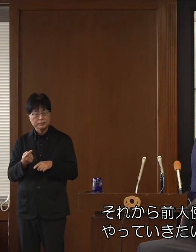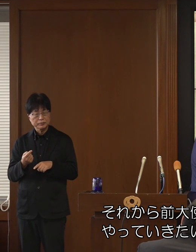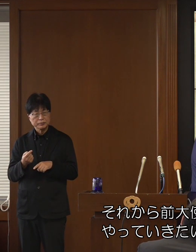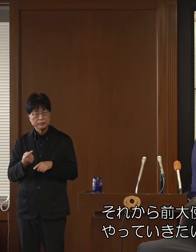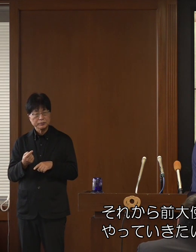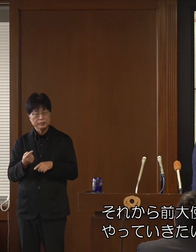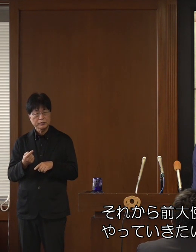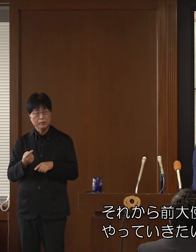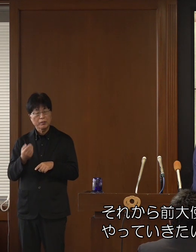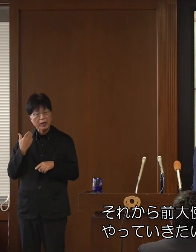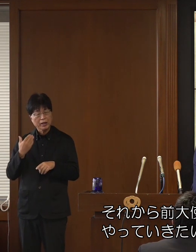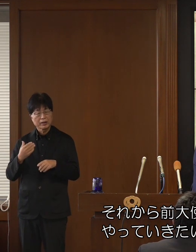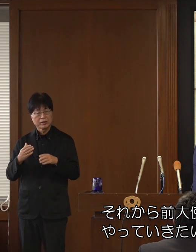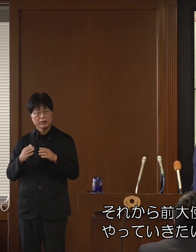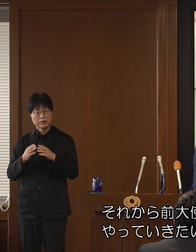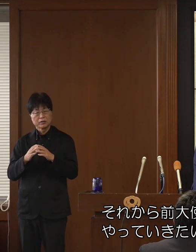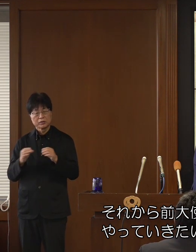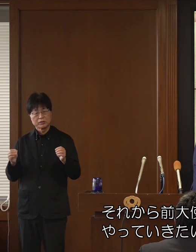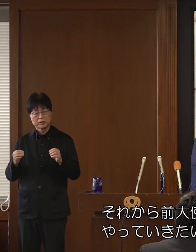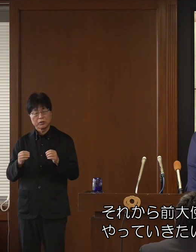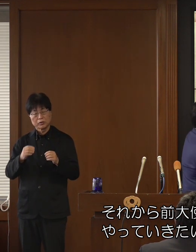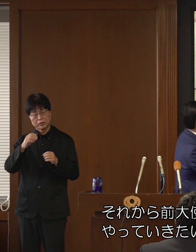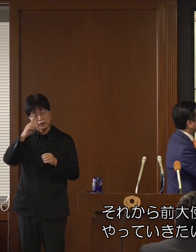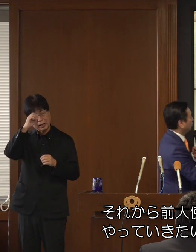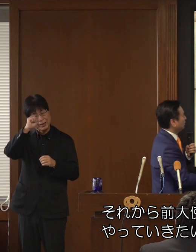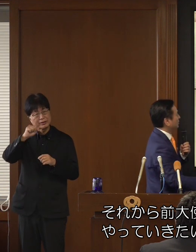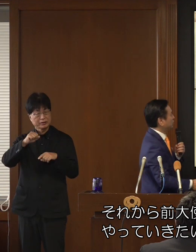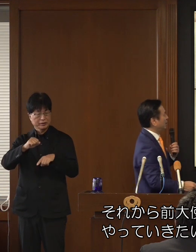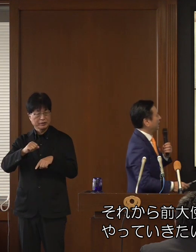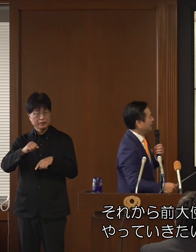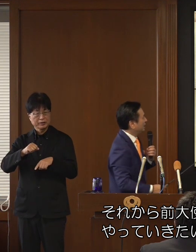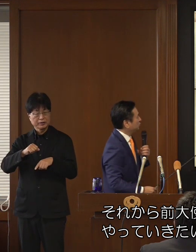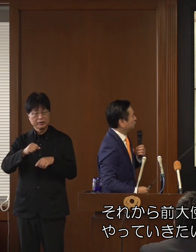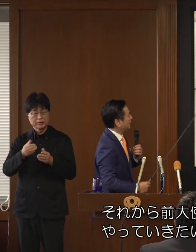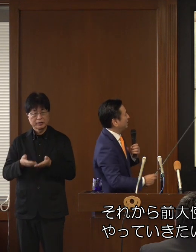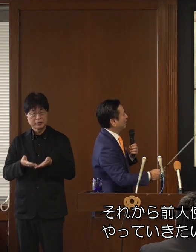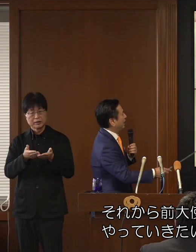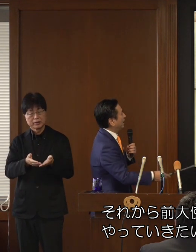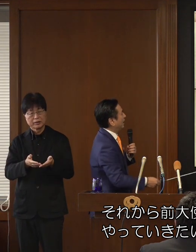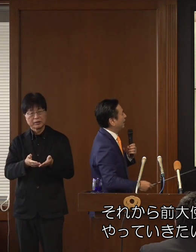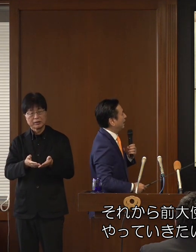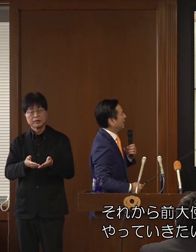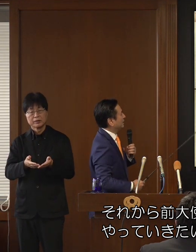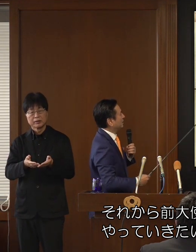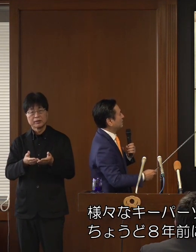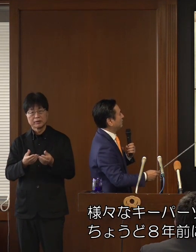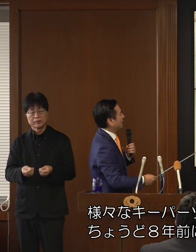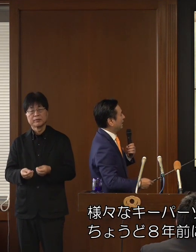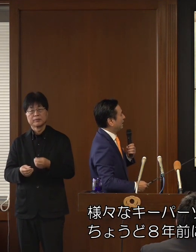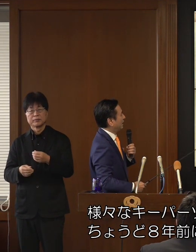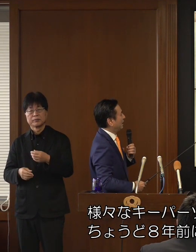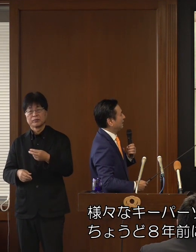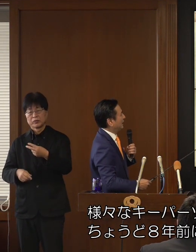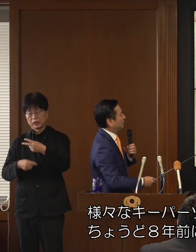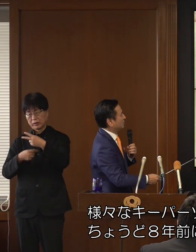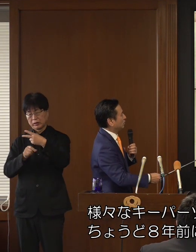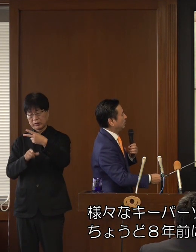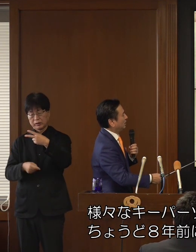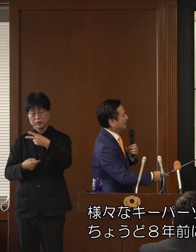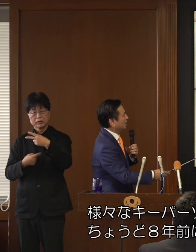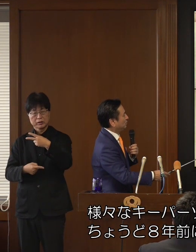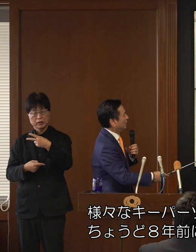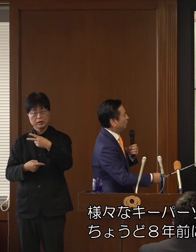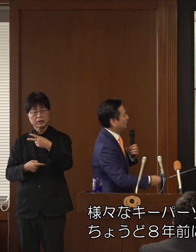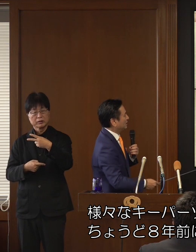全大使への交流大使の移植などをやっていきたいと思いますし、2月2日にはさまざまなキーパー